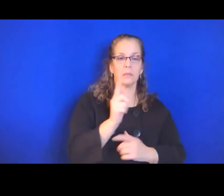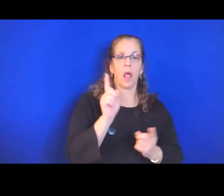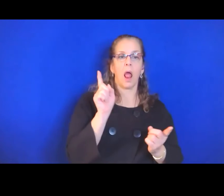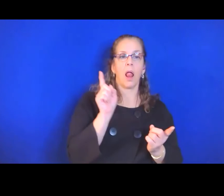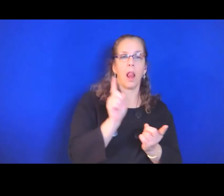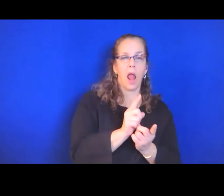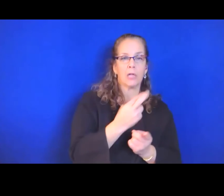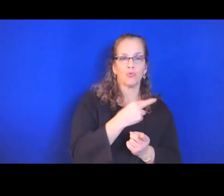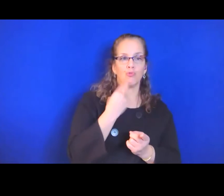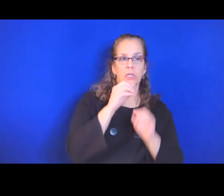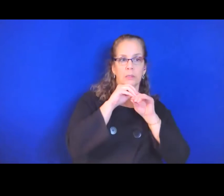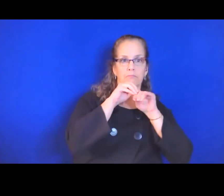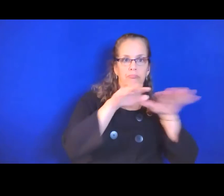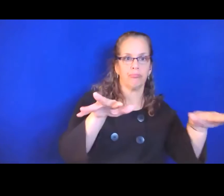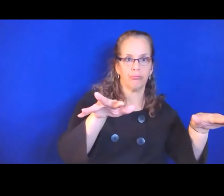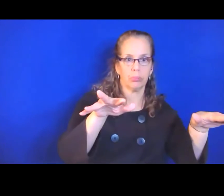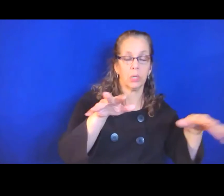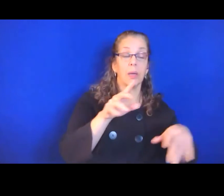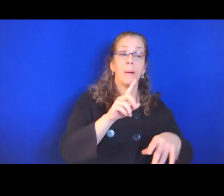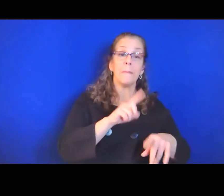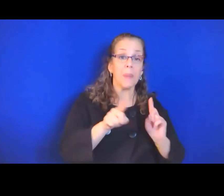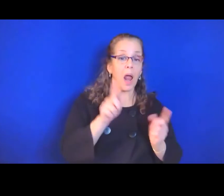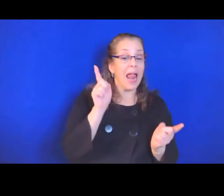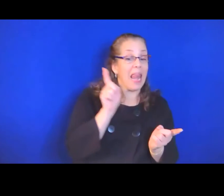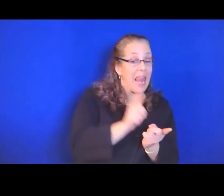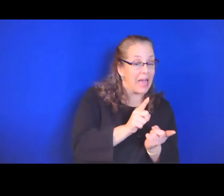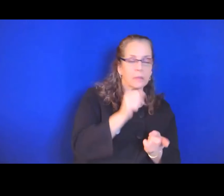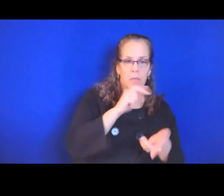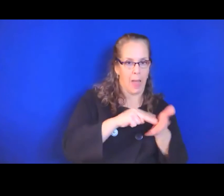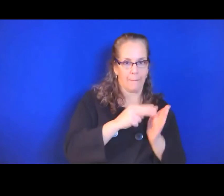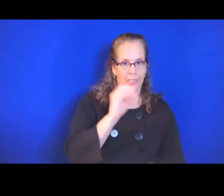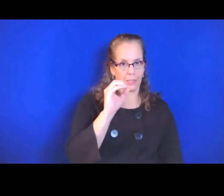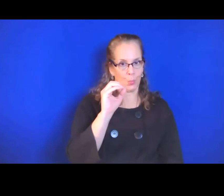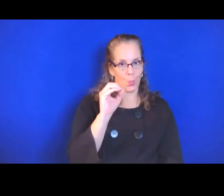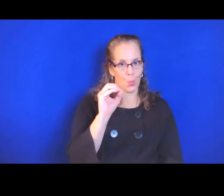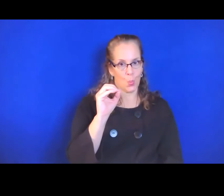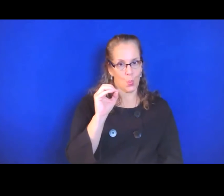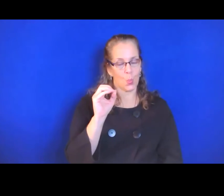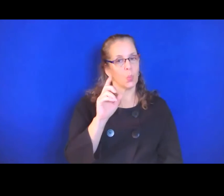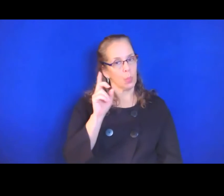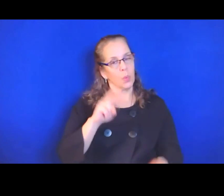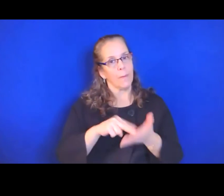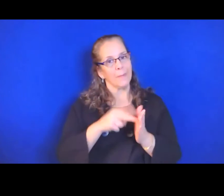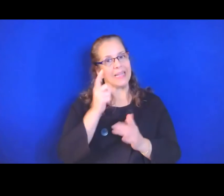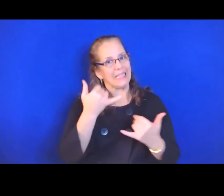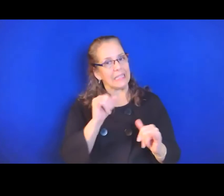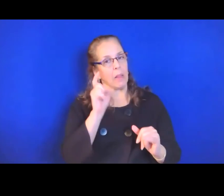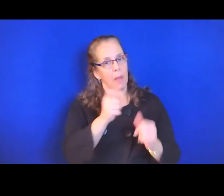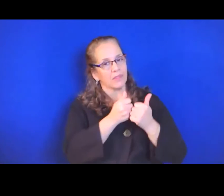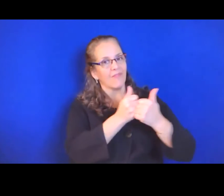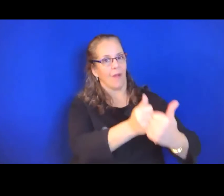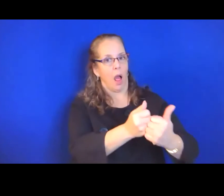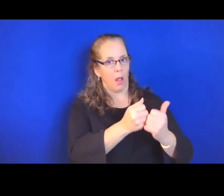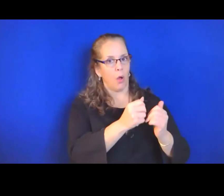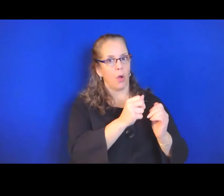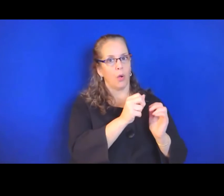那一般现在我们是五天以后呢，一般就是传播能力会减少，不